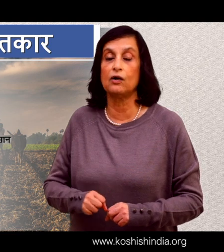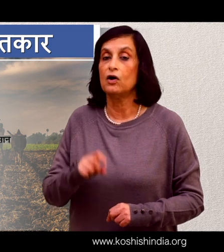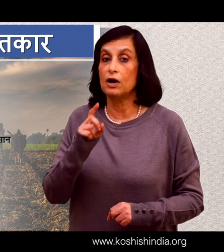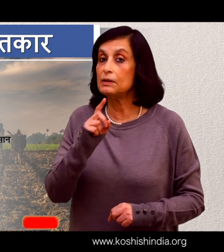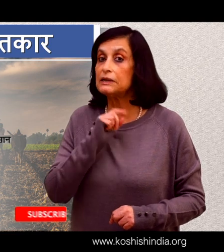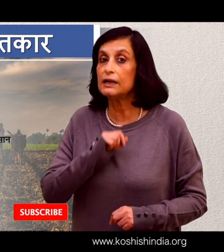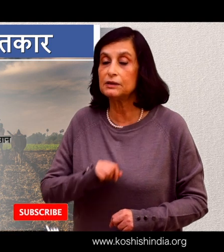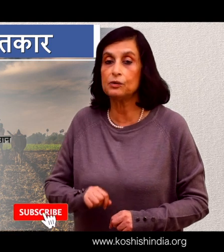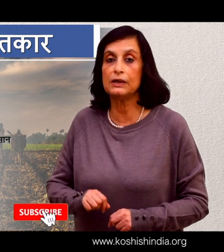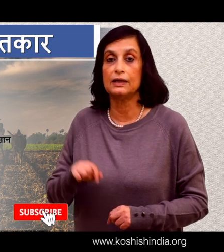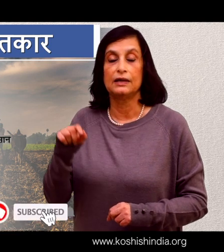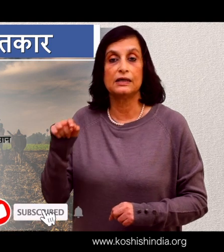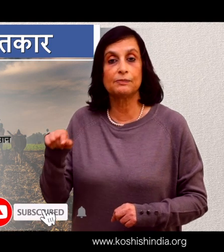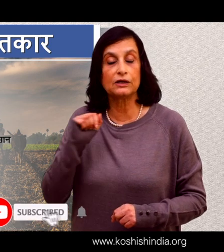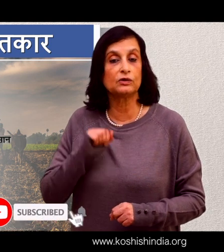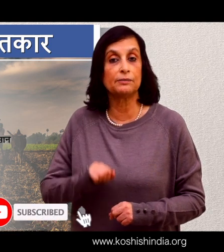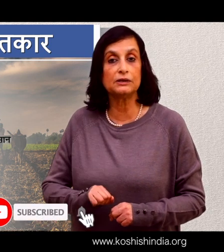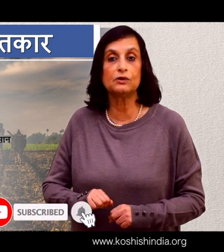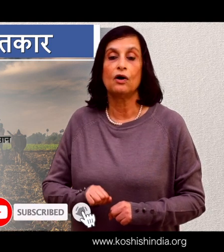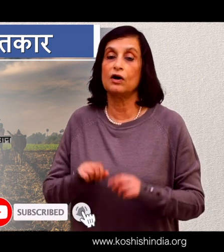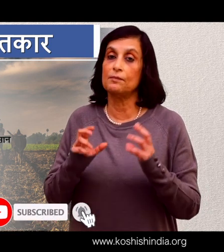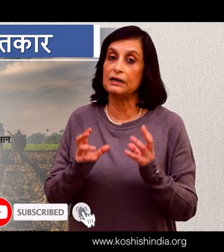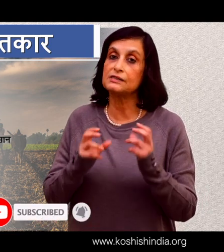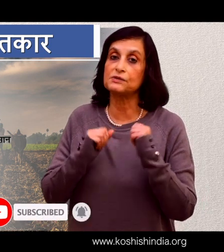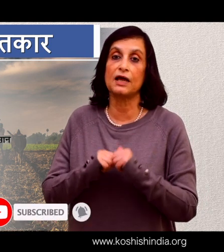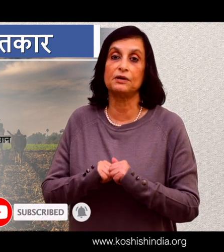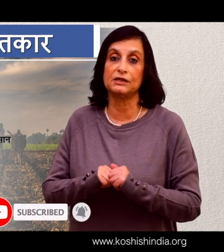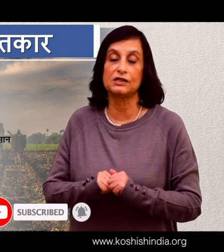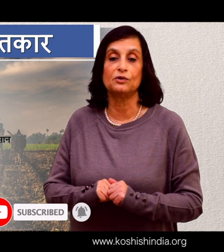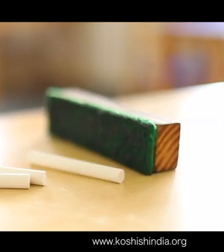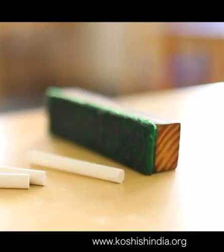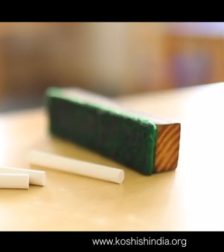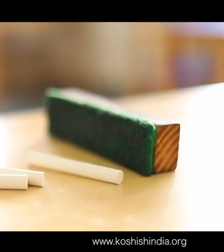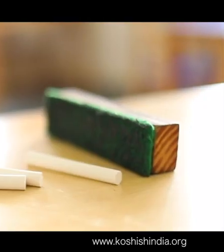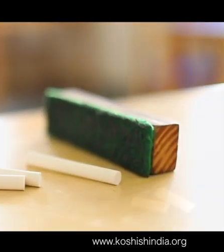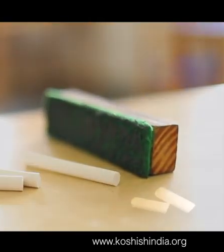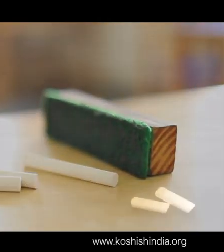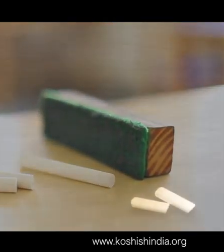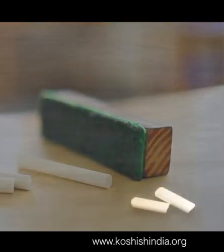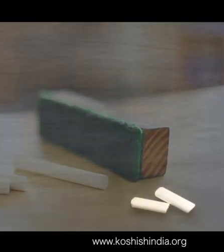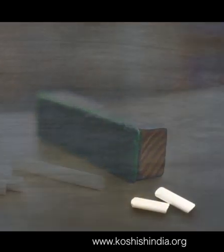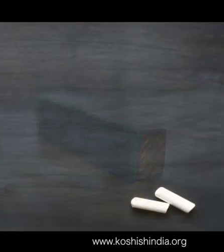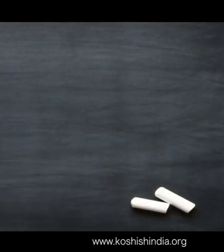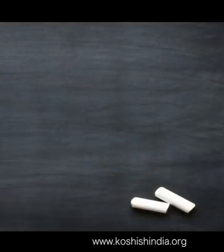प्राप्तकरें। हमेंबतानानभूलें।इसबटनकोदबाएंऔर हमारेसब्सक्राइबरबनें। जी